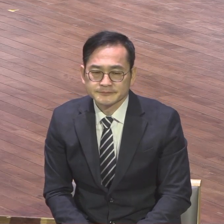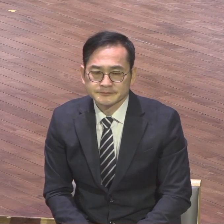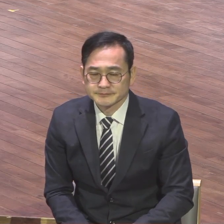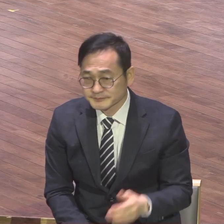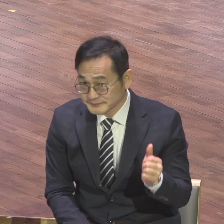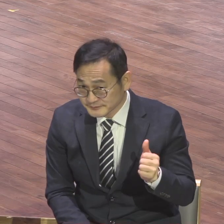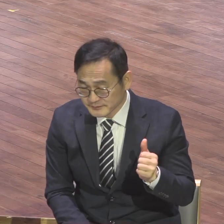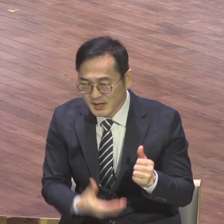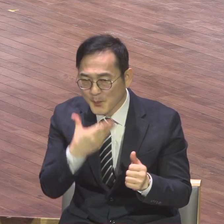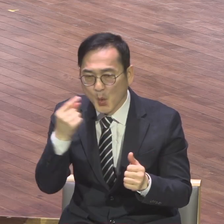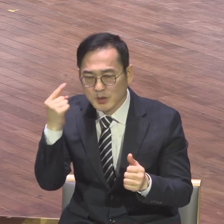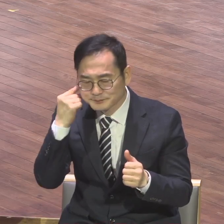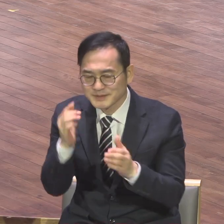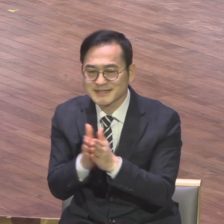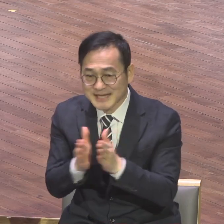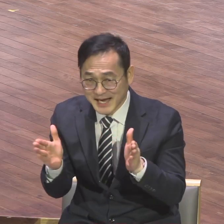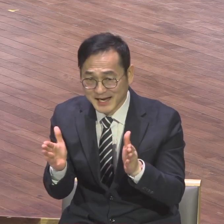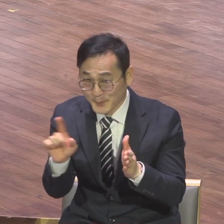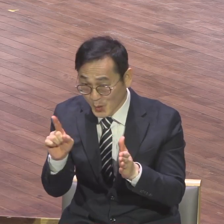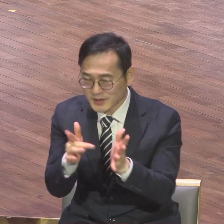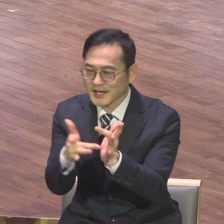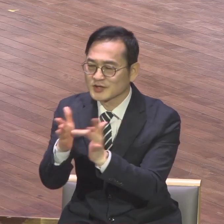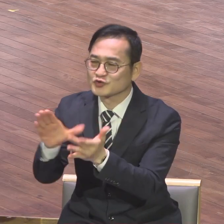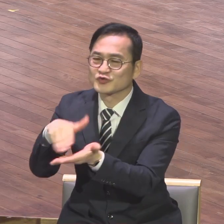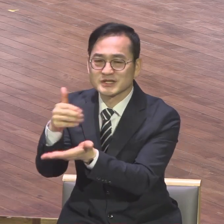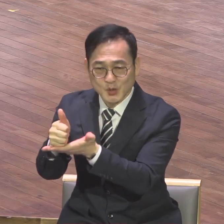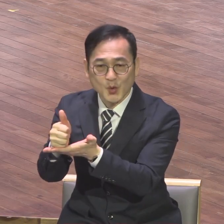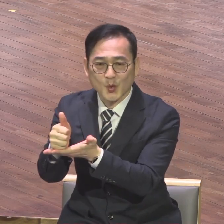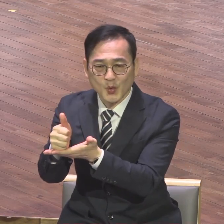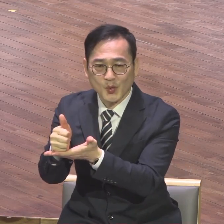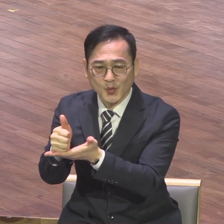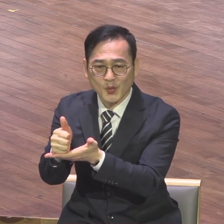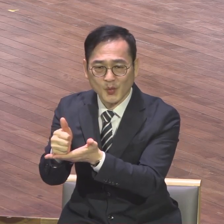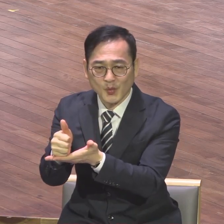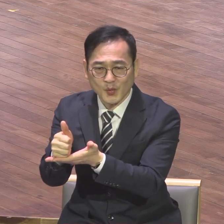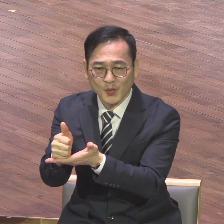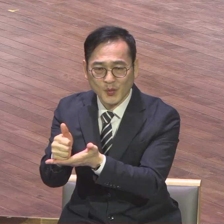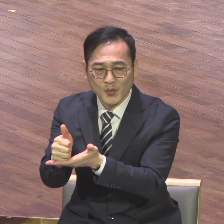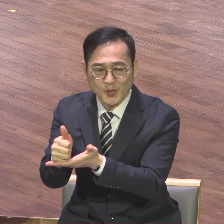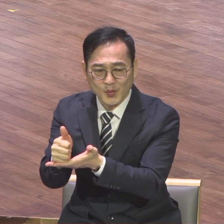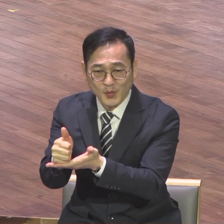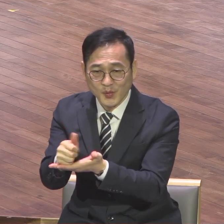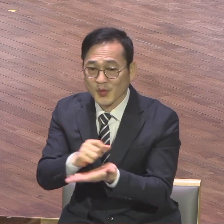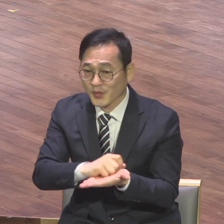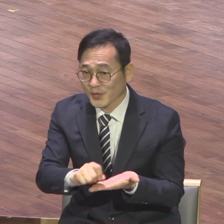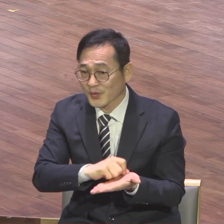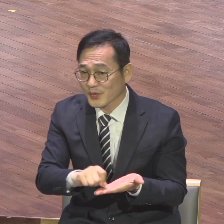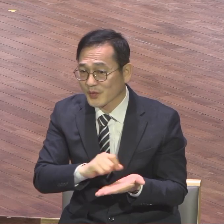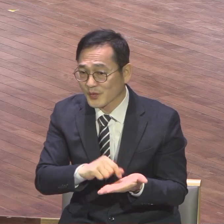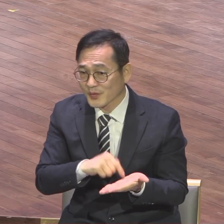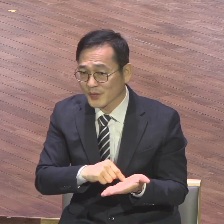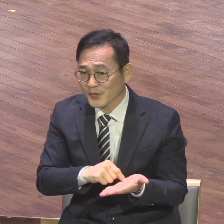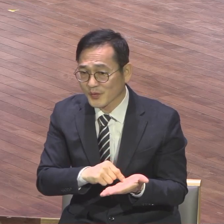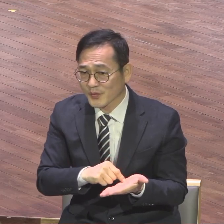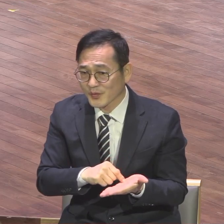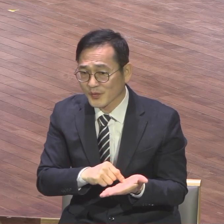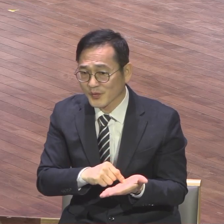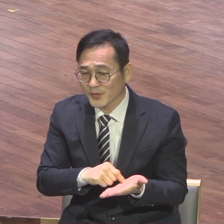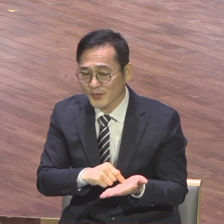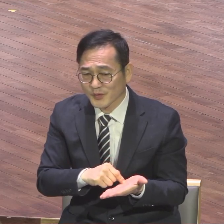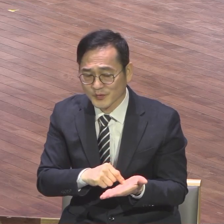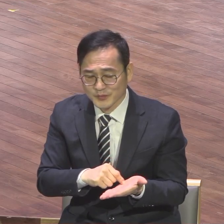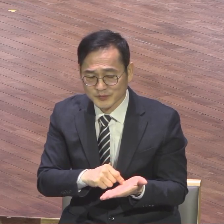마가는 복음의 시작이 예수 그리스도라는 사실을 언급을 하면서 그냥 예수 그리스도라 하지